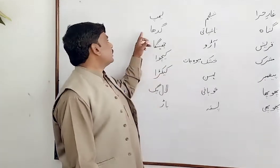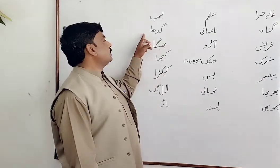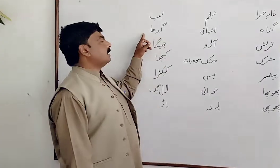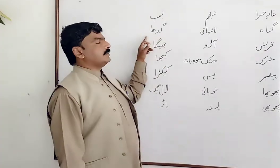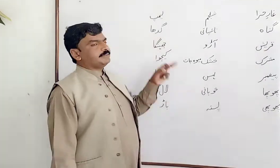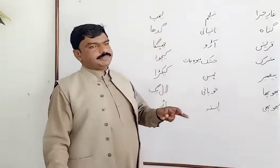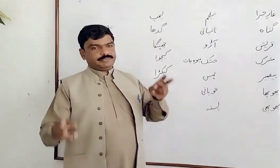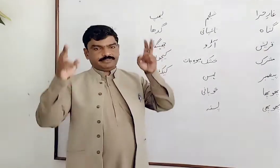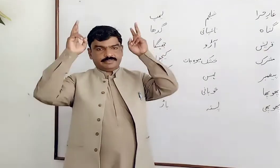गधा,